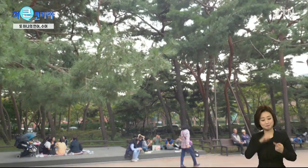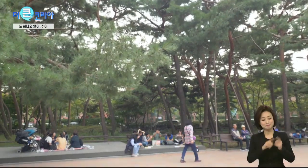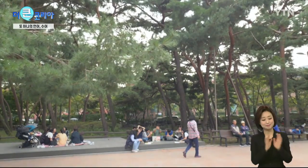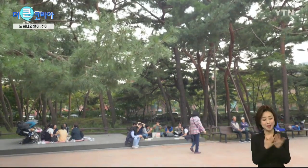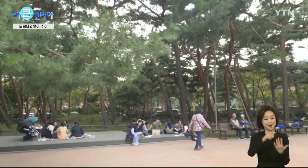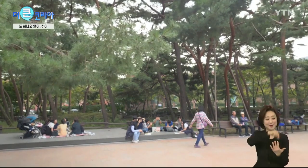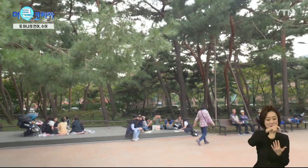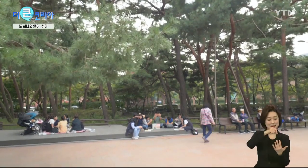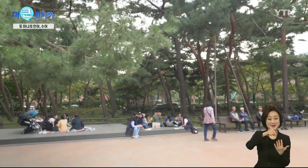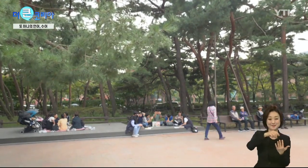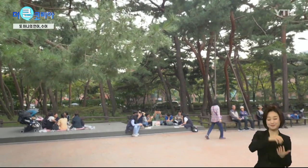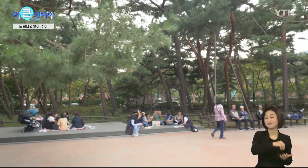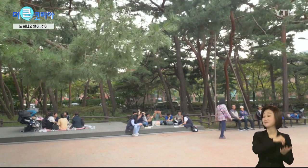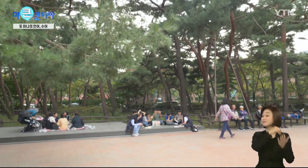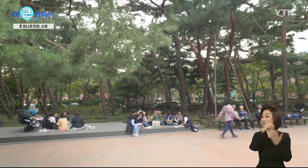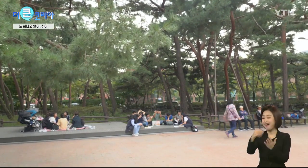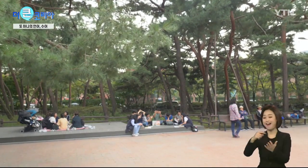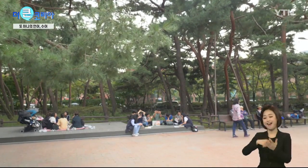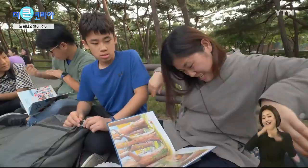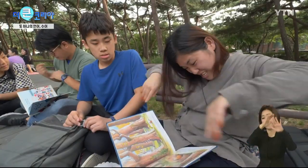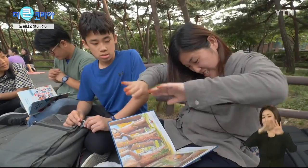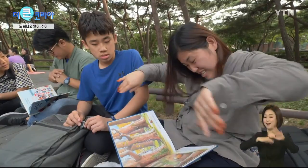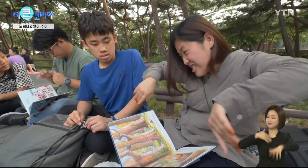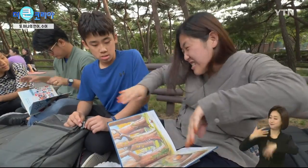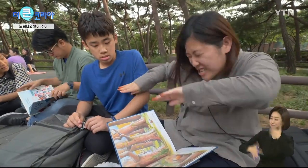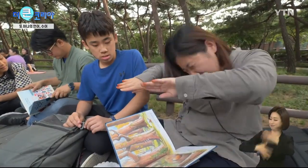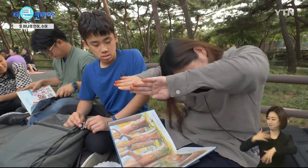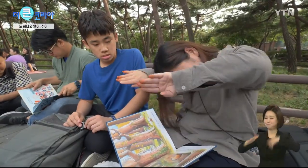각자 고른 책 내용을 사람들 앞에서 설명합니다.